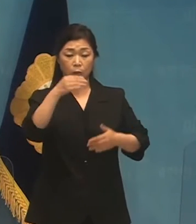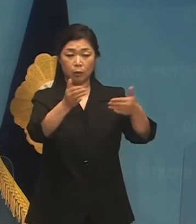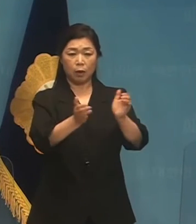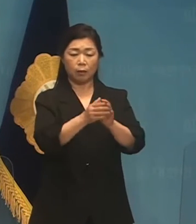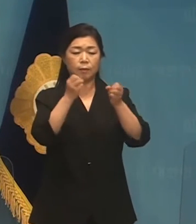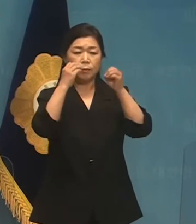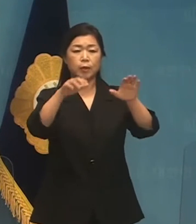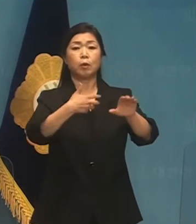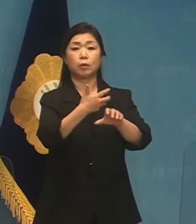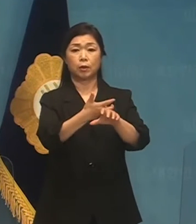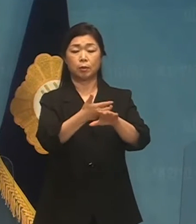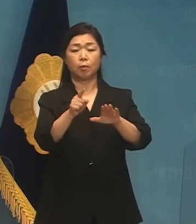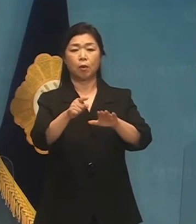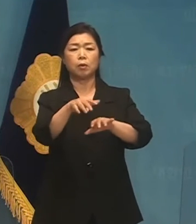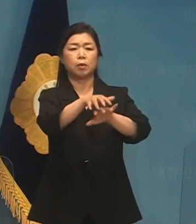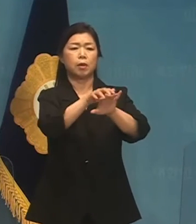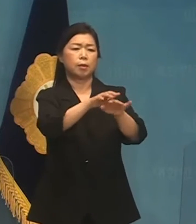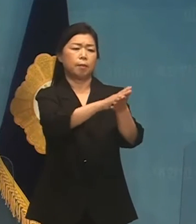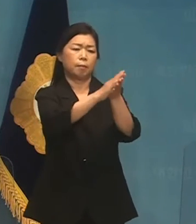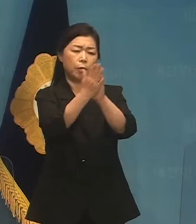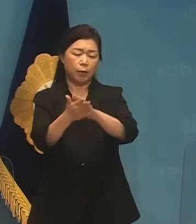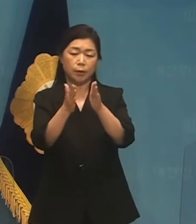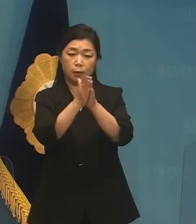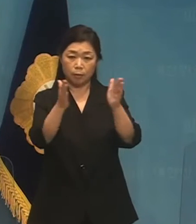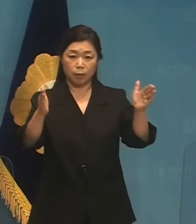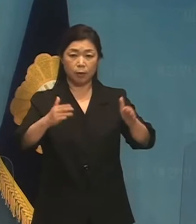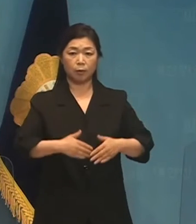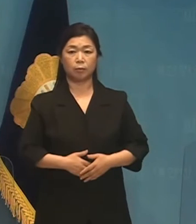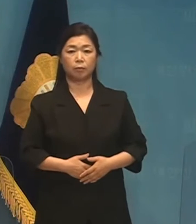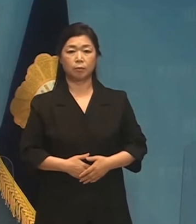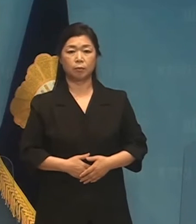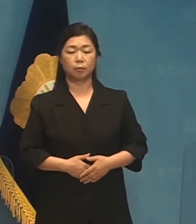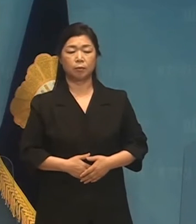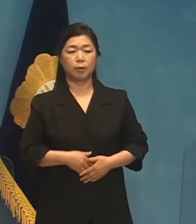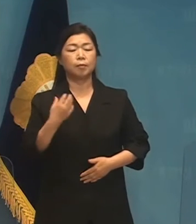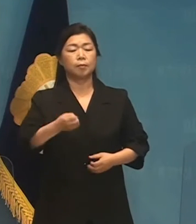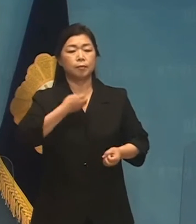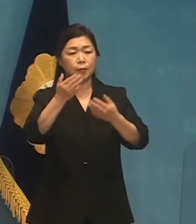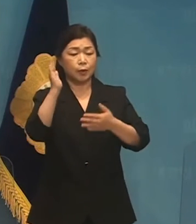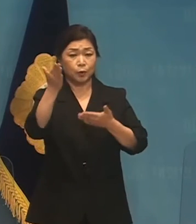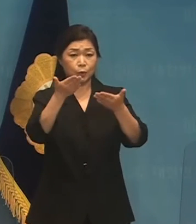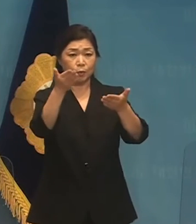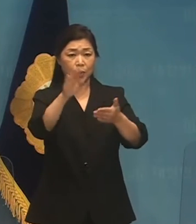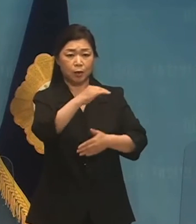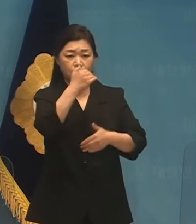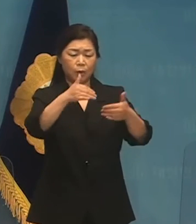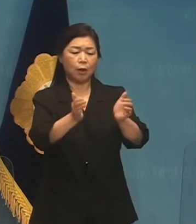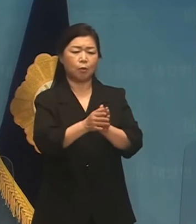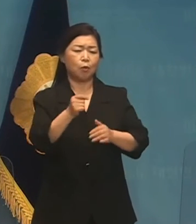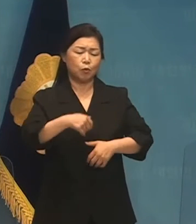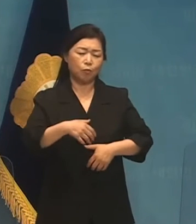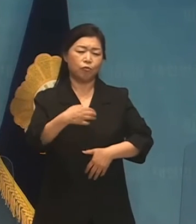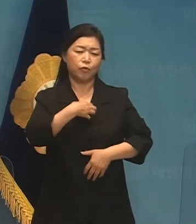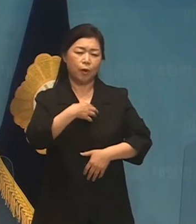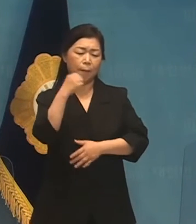정의당의 혁신은 체제 전환의 시작입니다. 고백하지만 정의당도 흔들렸습니다.